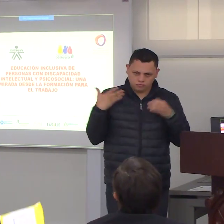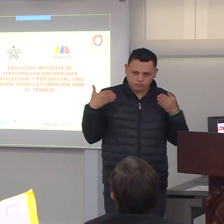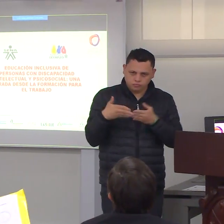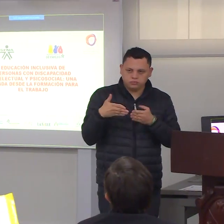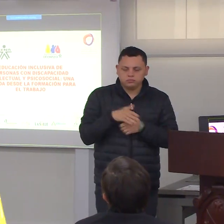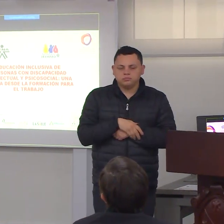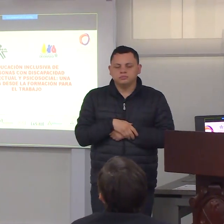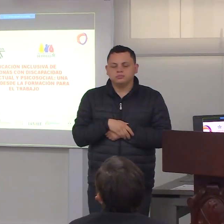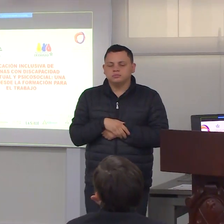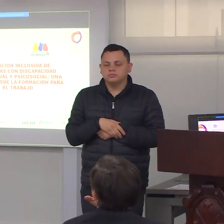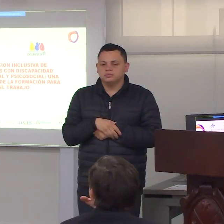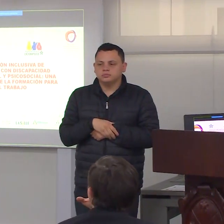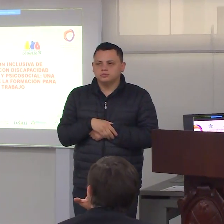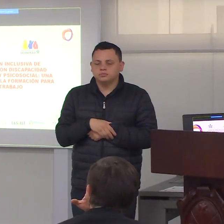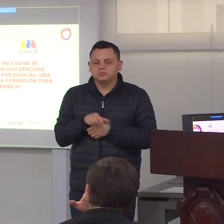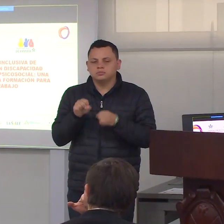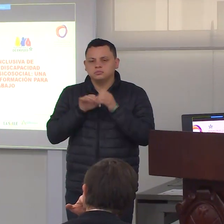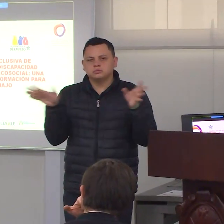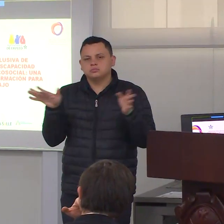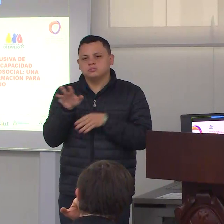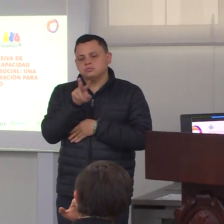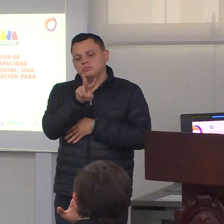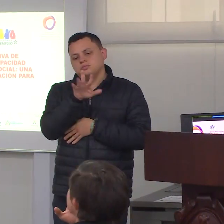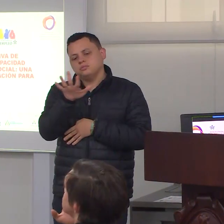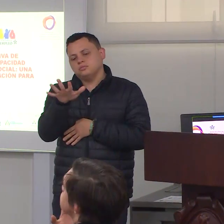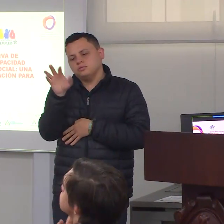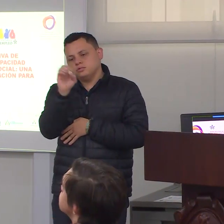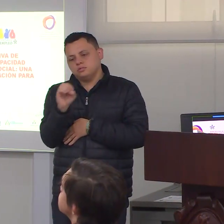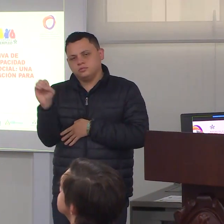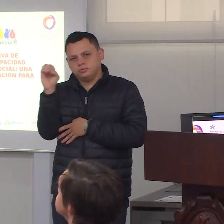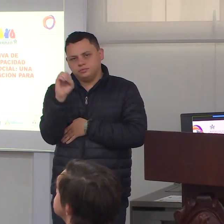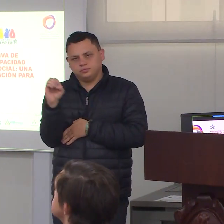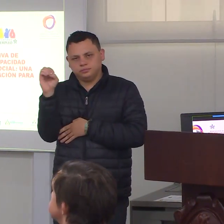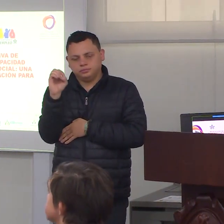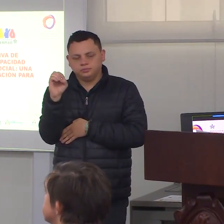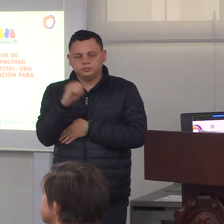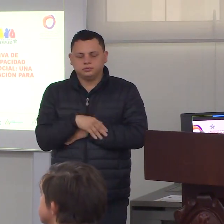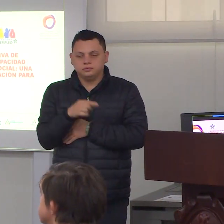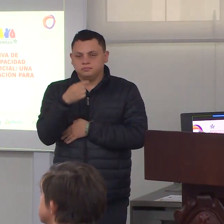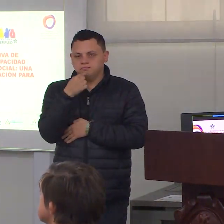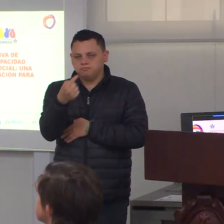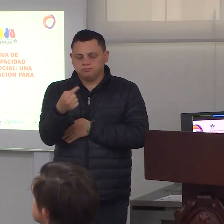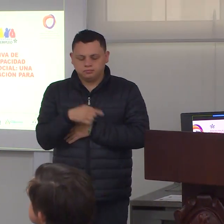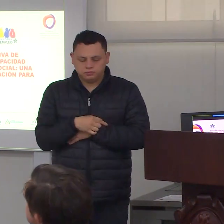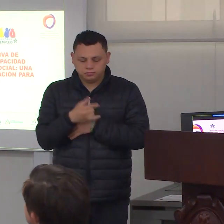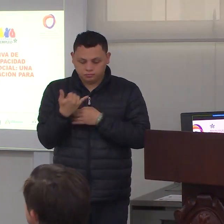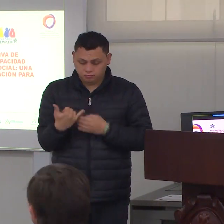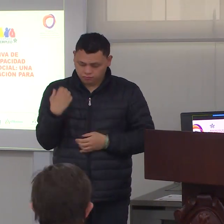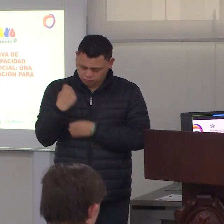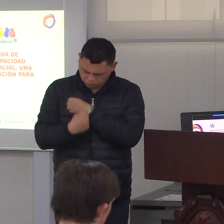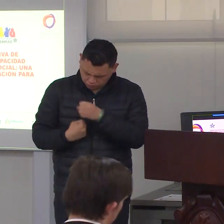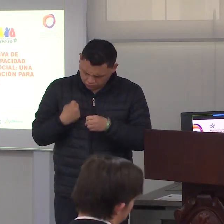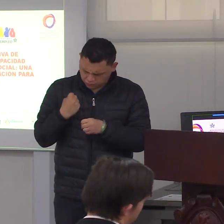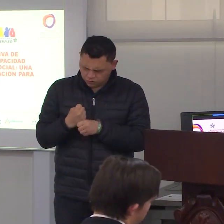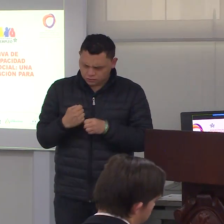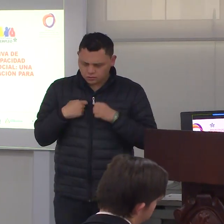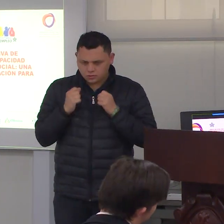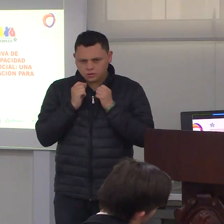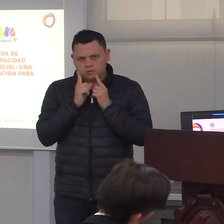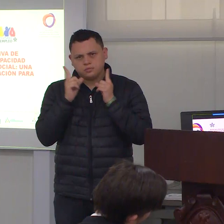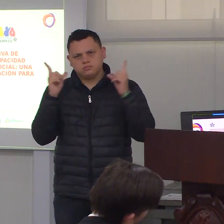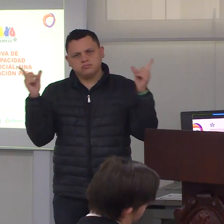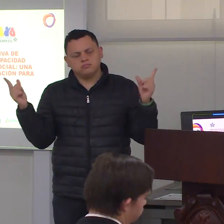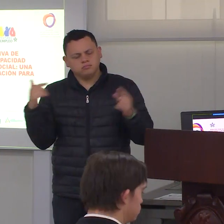Esto fue publicado el 25 de octubre y dice así, Este año la vida me trajo una sorpresa.